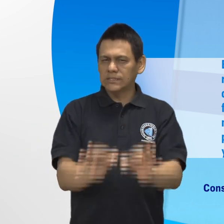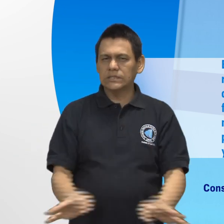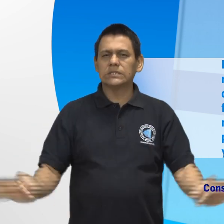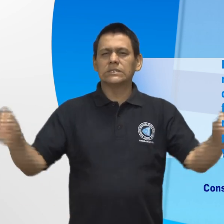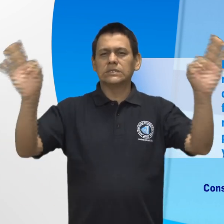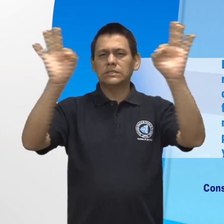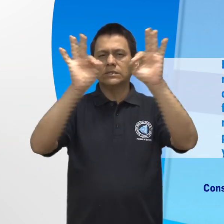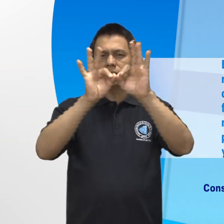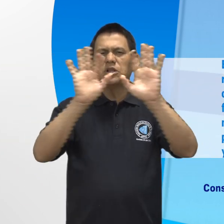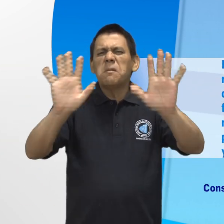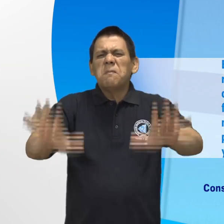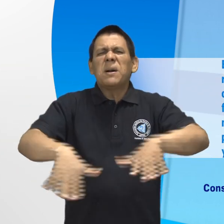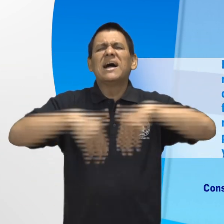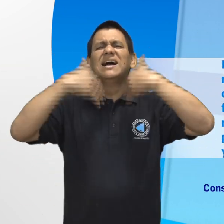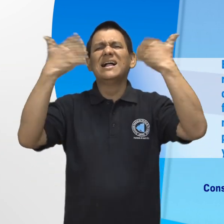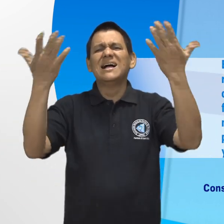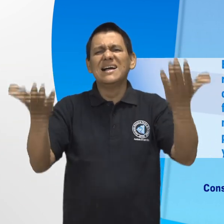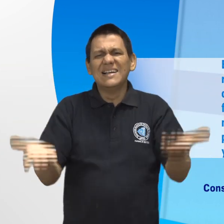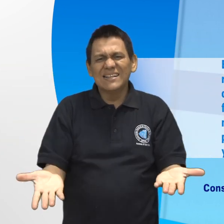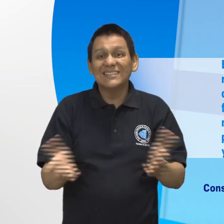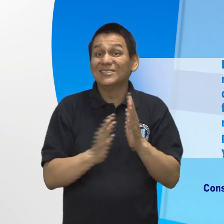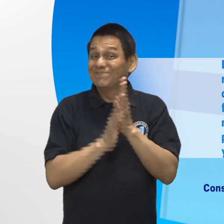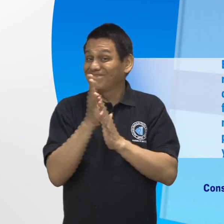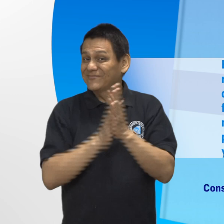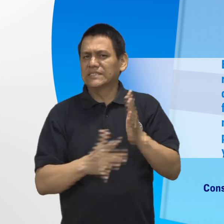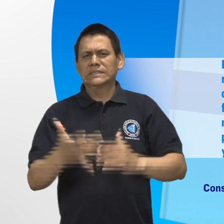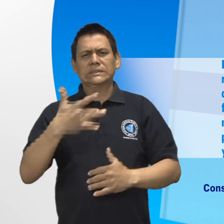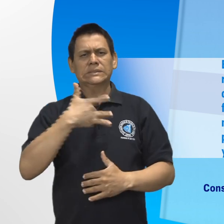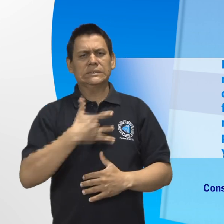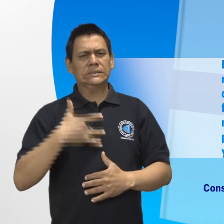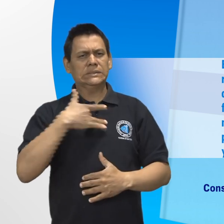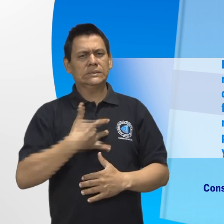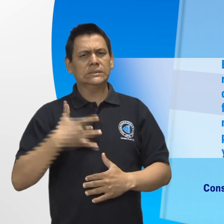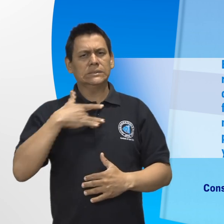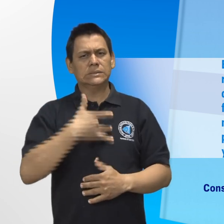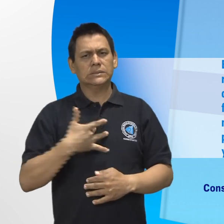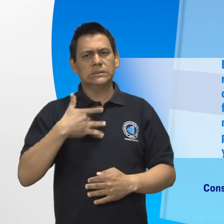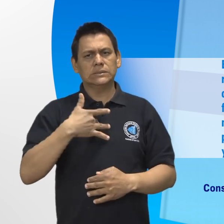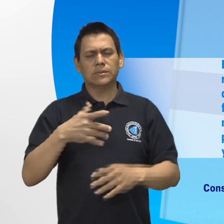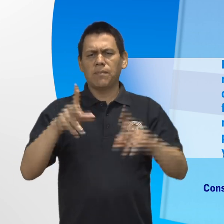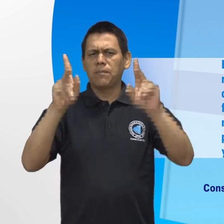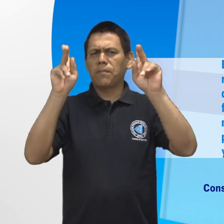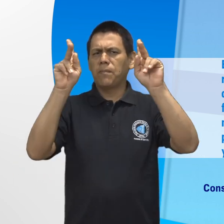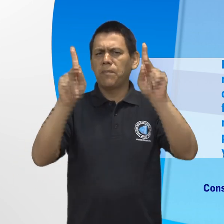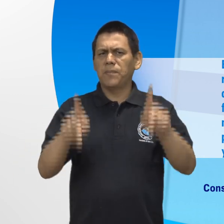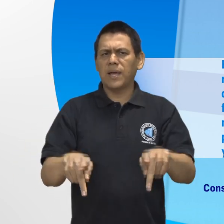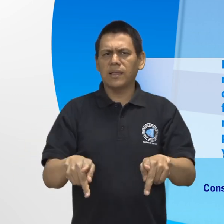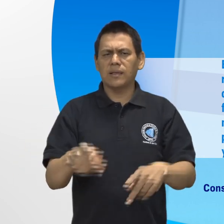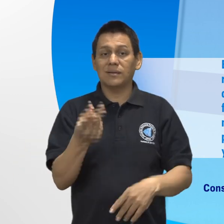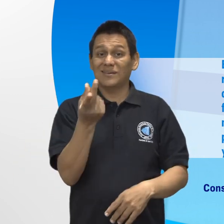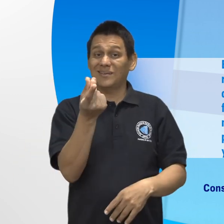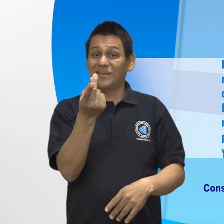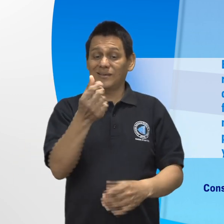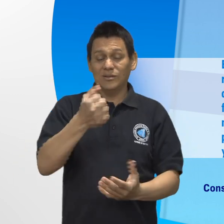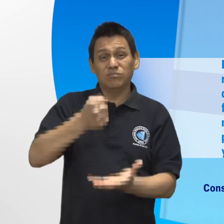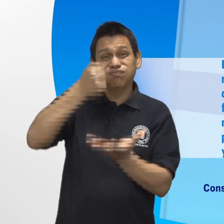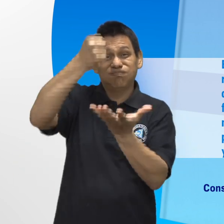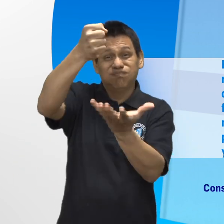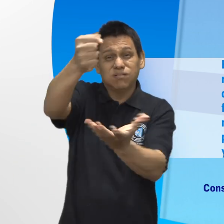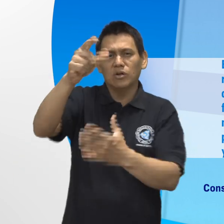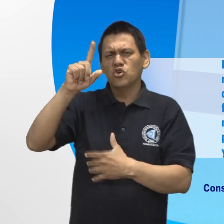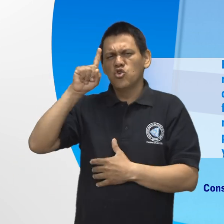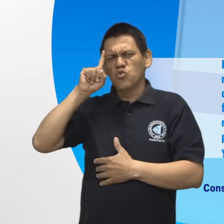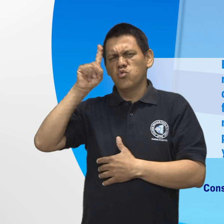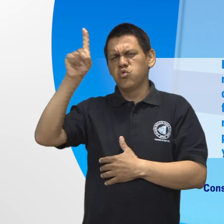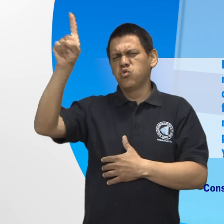nicaragüenses es el medio fundamental para satisfacer las necesidades de la sociedad, de las